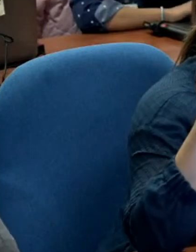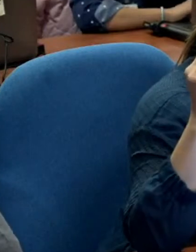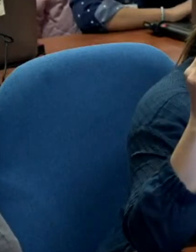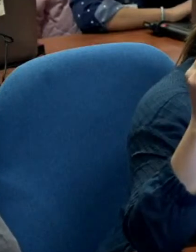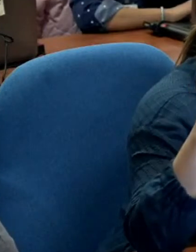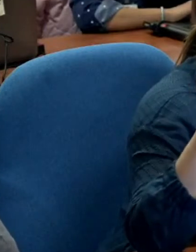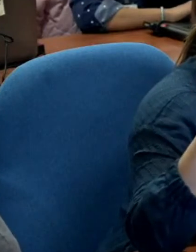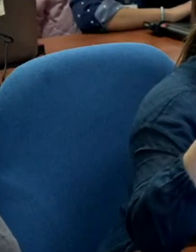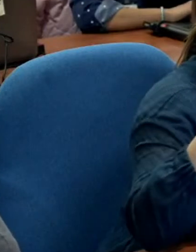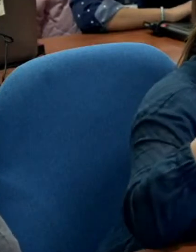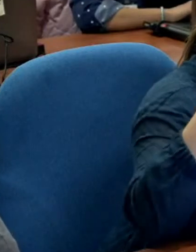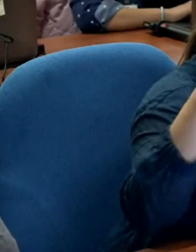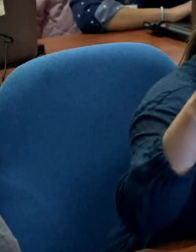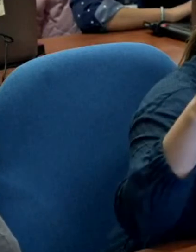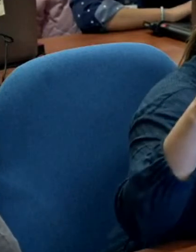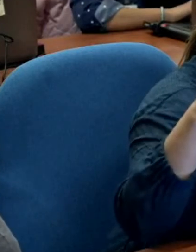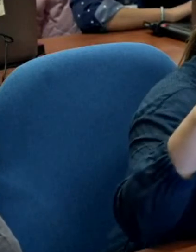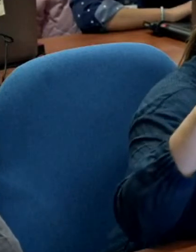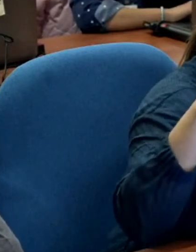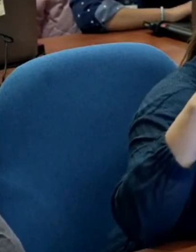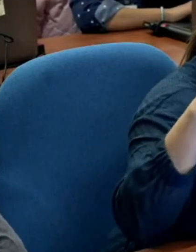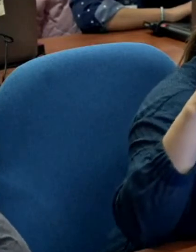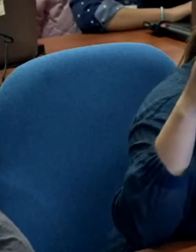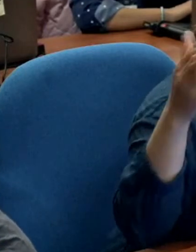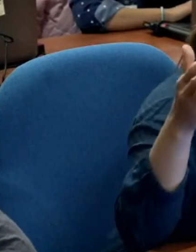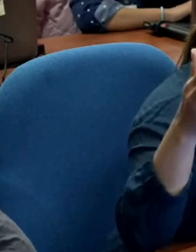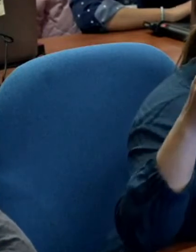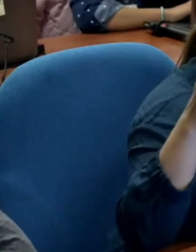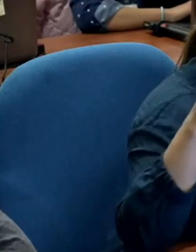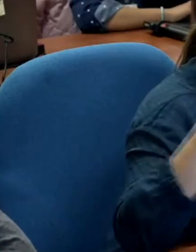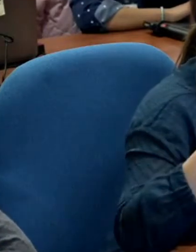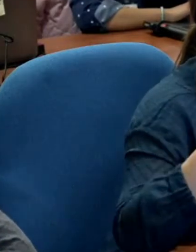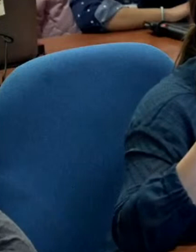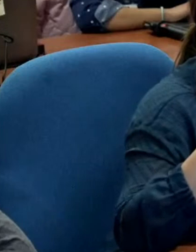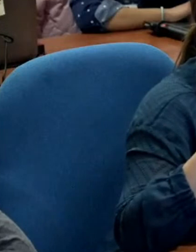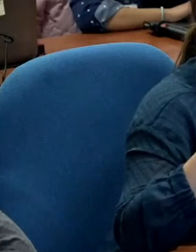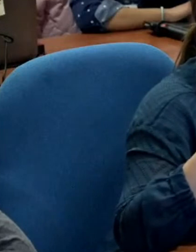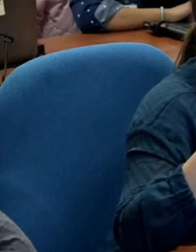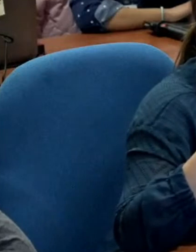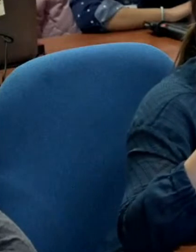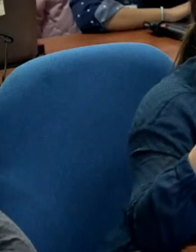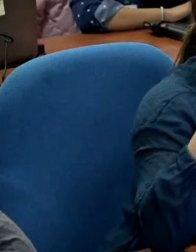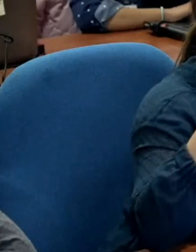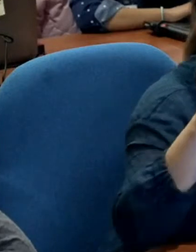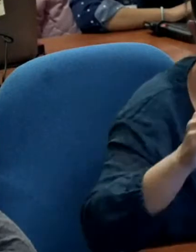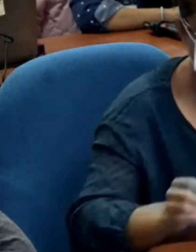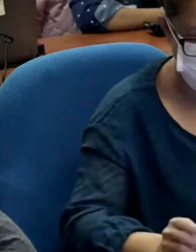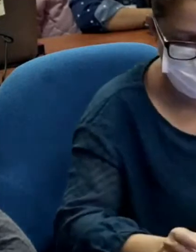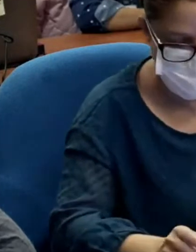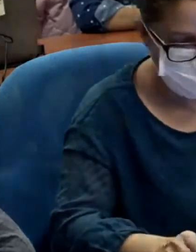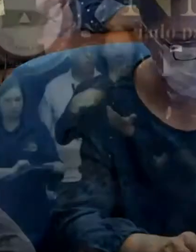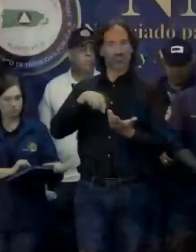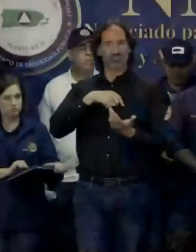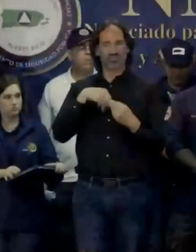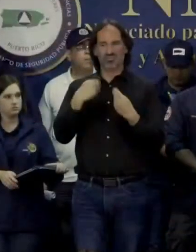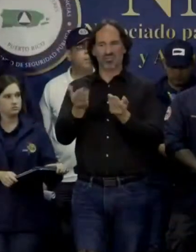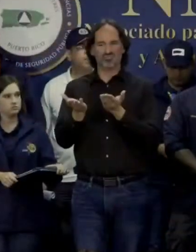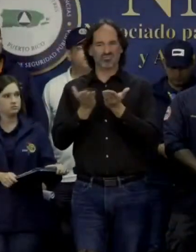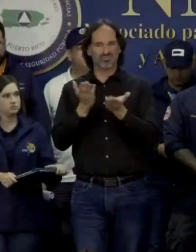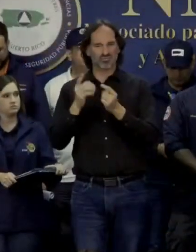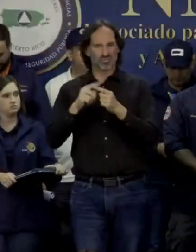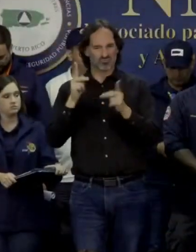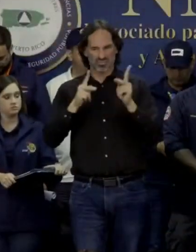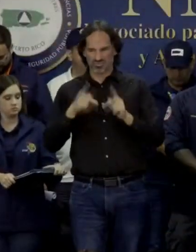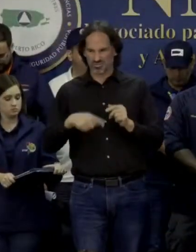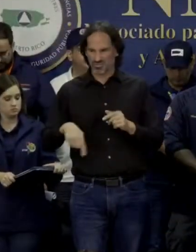o no se ha provisto, ¿verdad?, la calidad de servicios que se merece el pueblo en todo este... Bueno, en términos del sistema eléctrico,